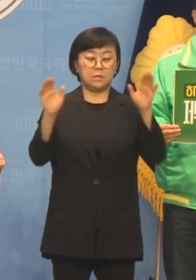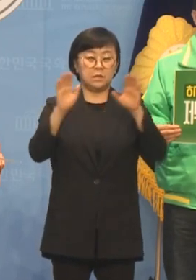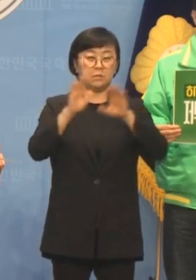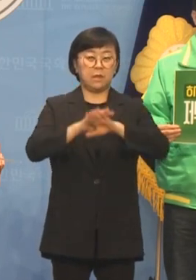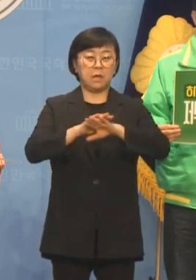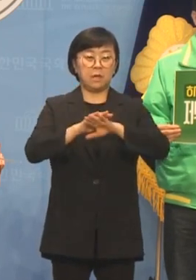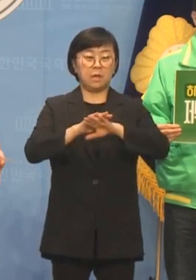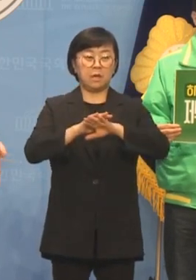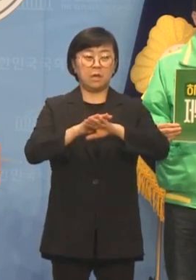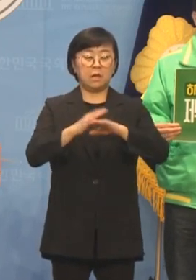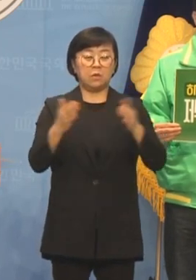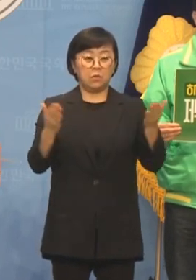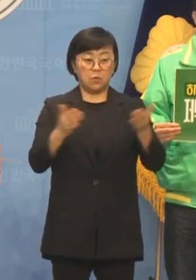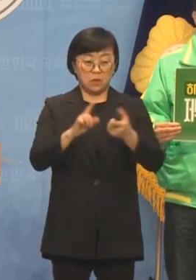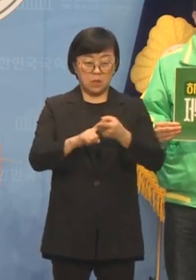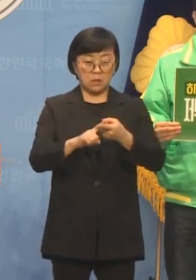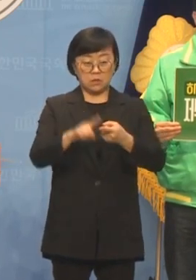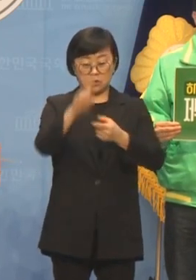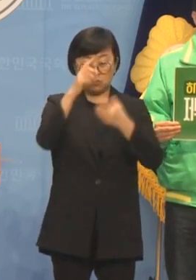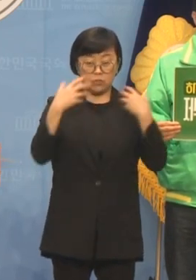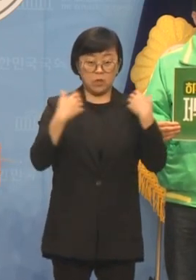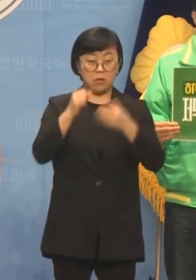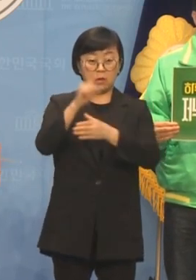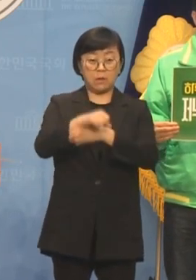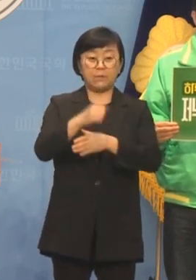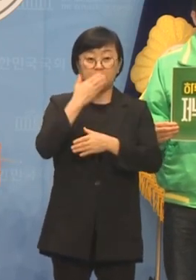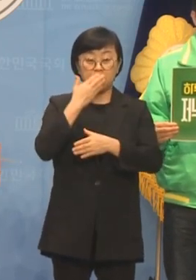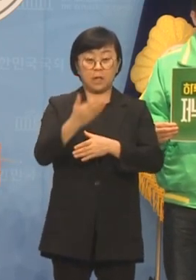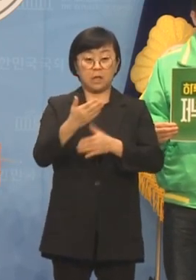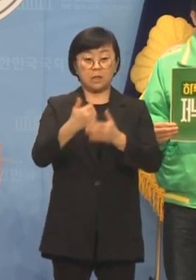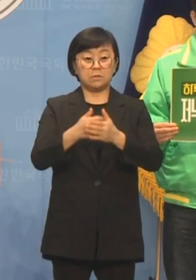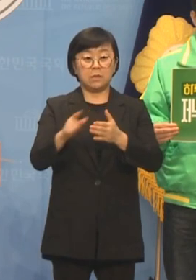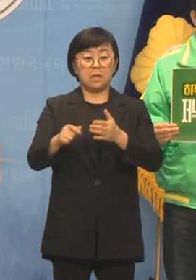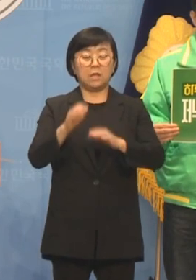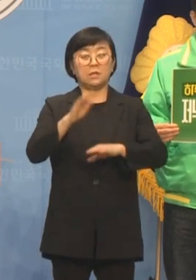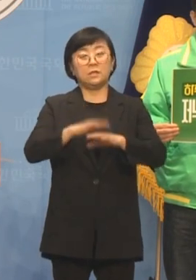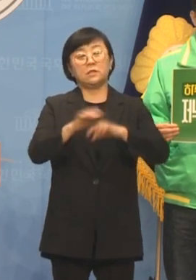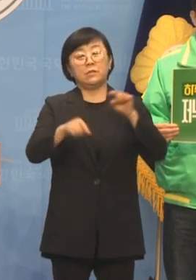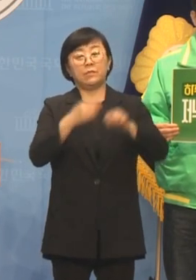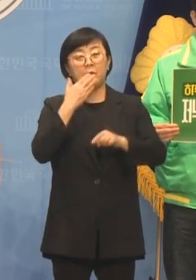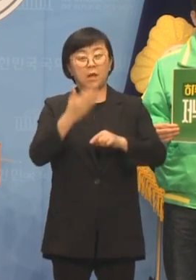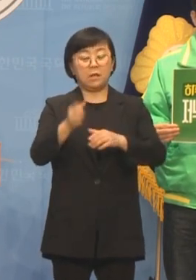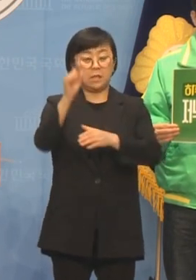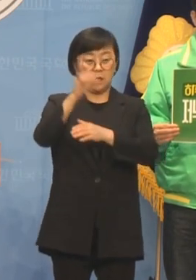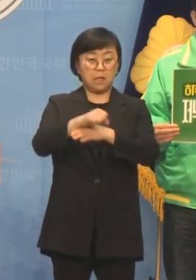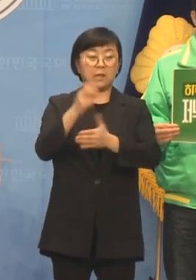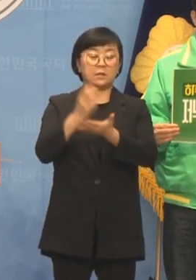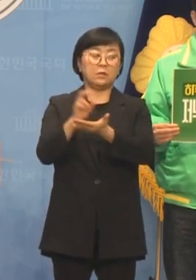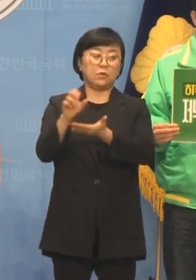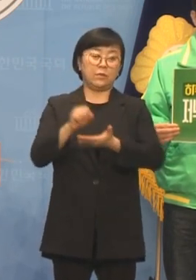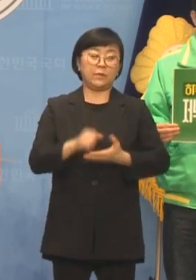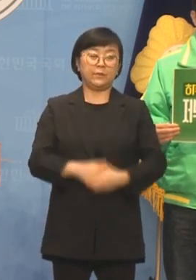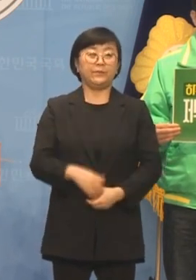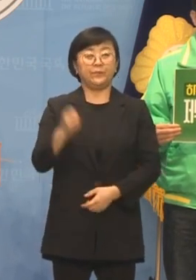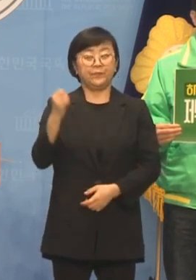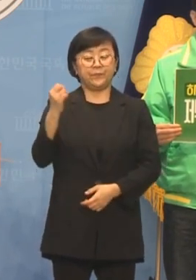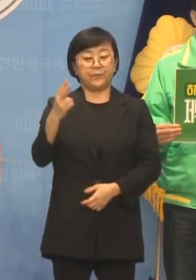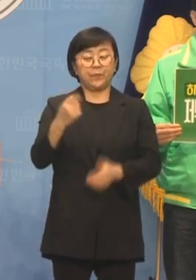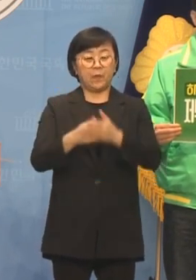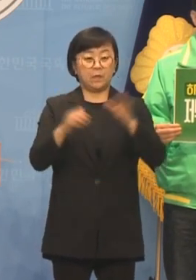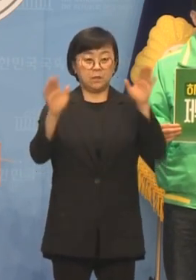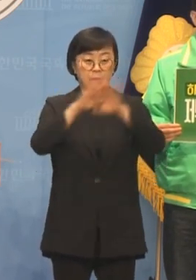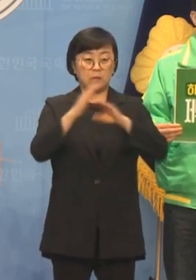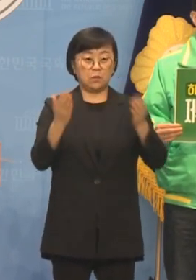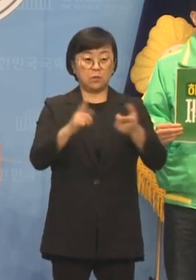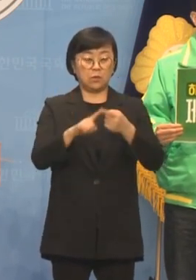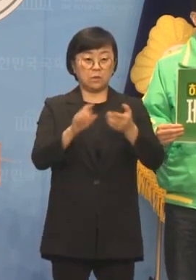노동에 대해서는 정부의인가를 받아야만 수행할 수 있도록 인가제 도입하겠습니다 또한 심야